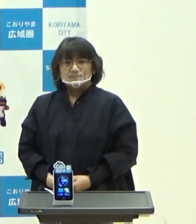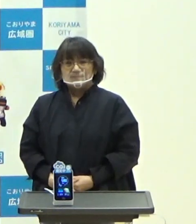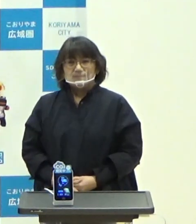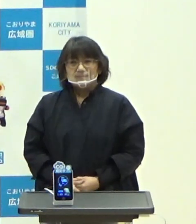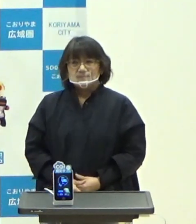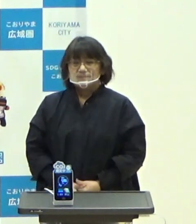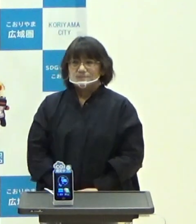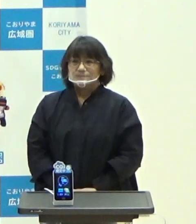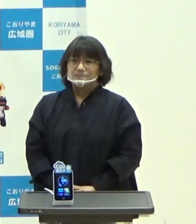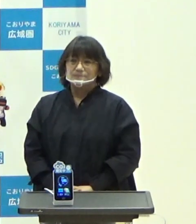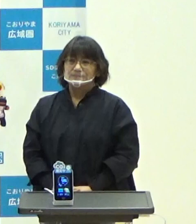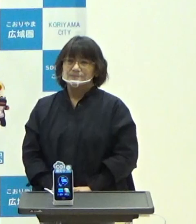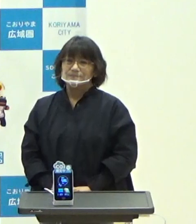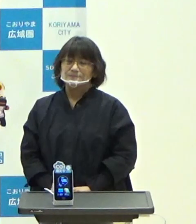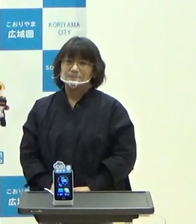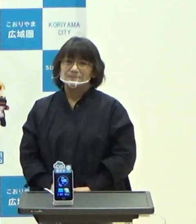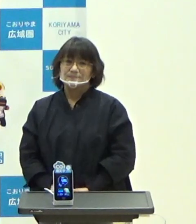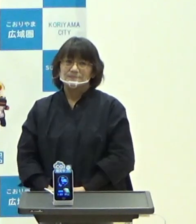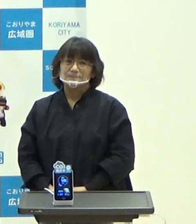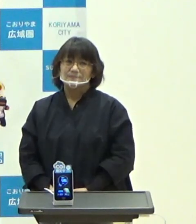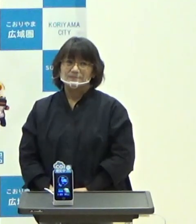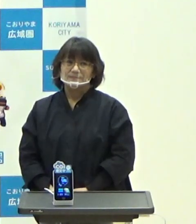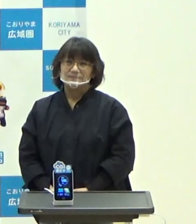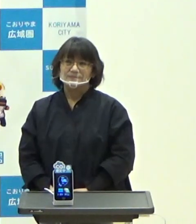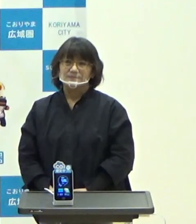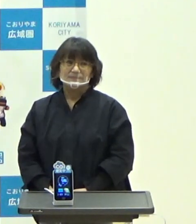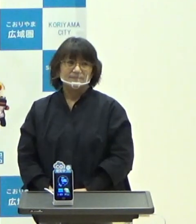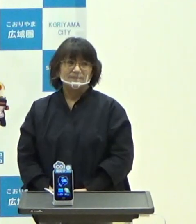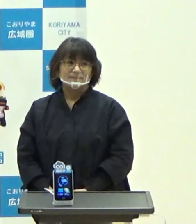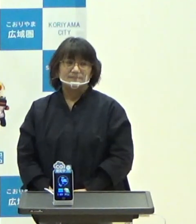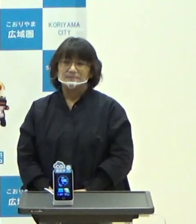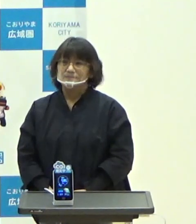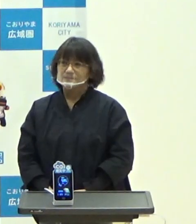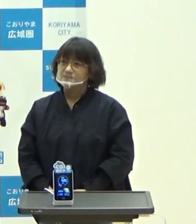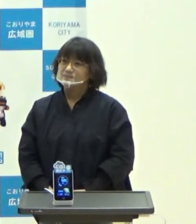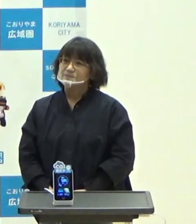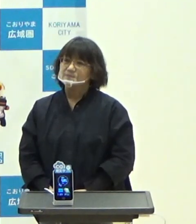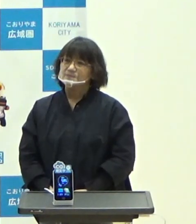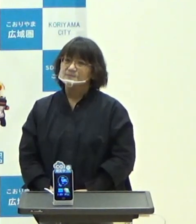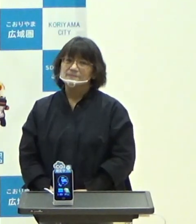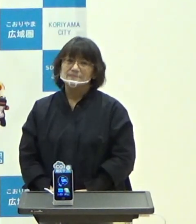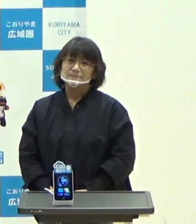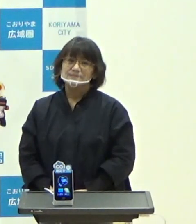その他説明広告につきましてございますでしょうか。よろしいでしょうか。